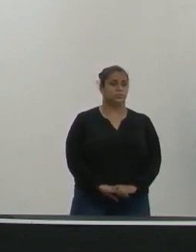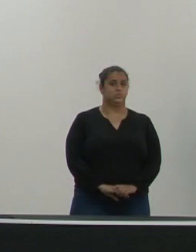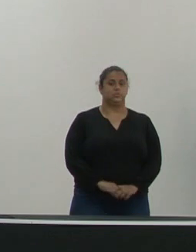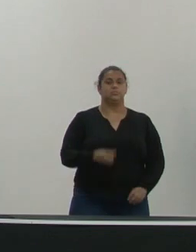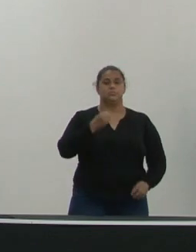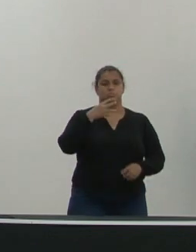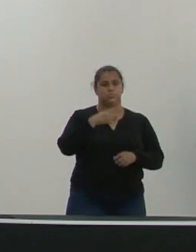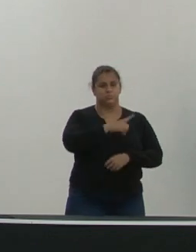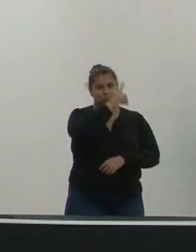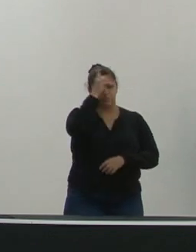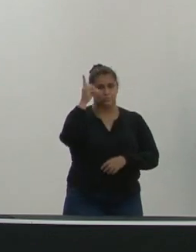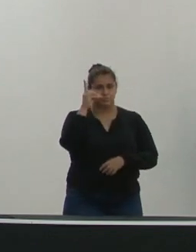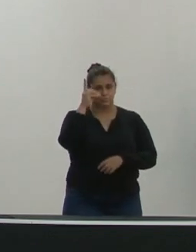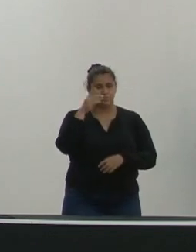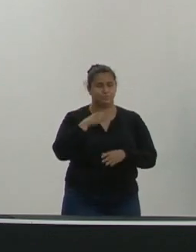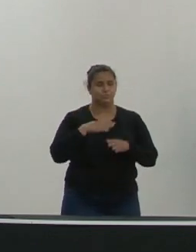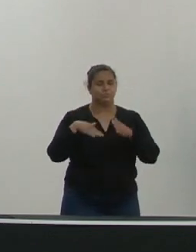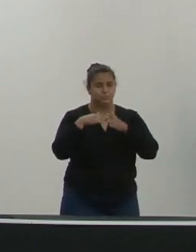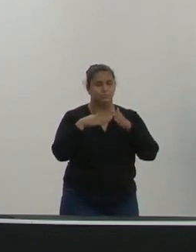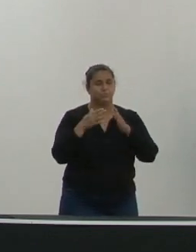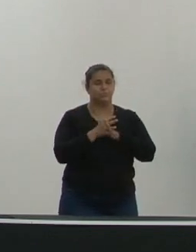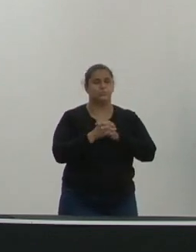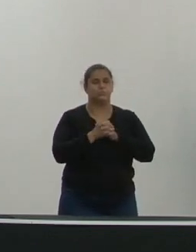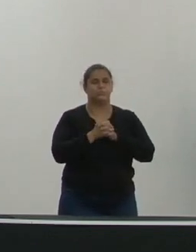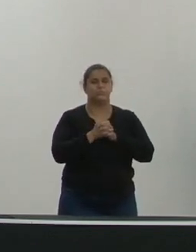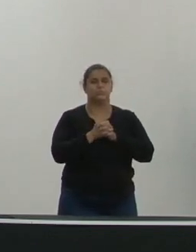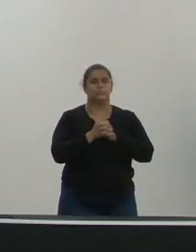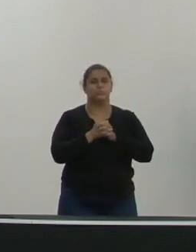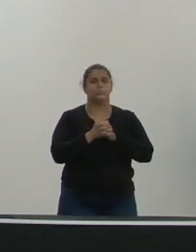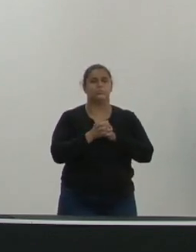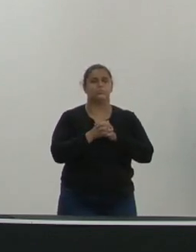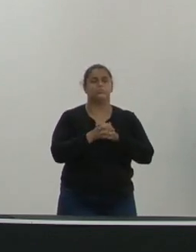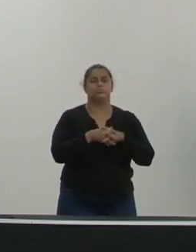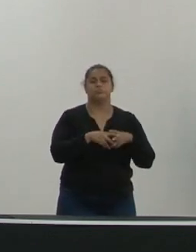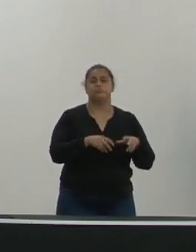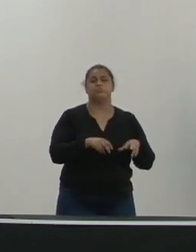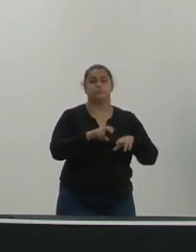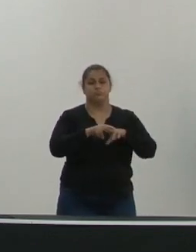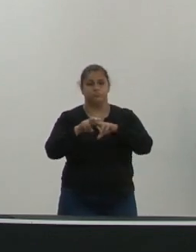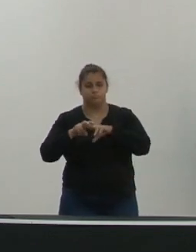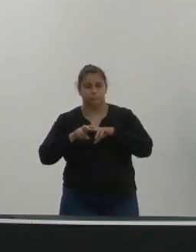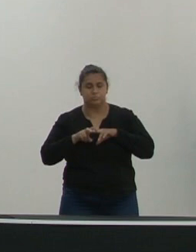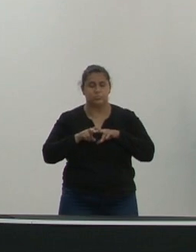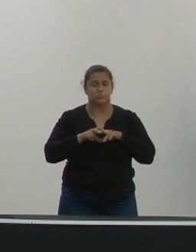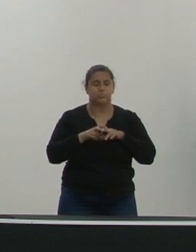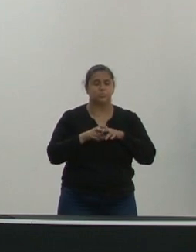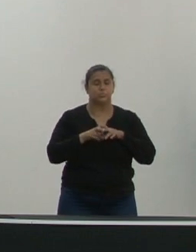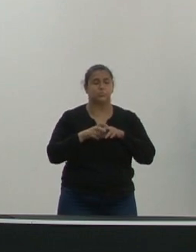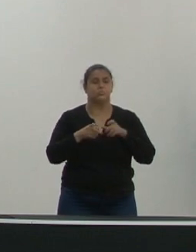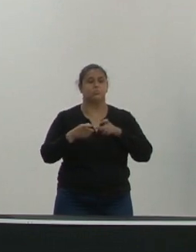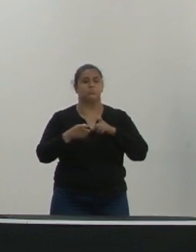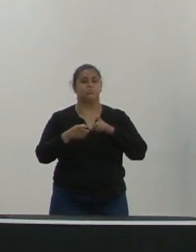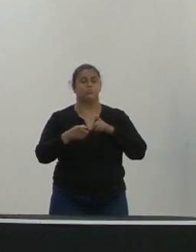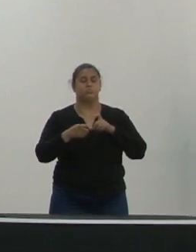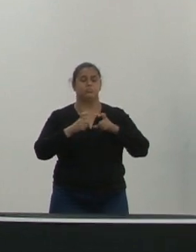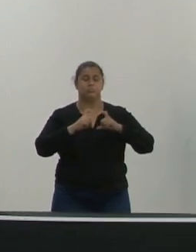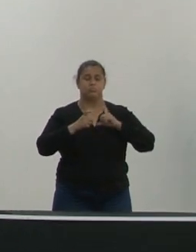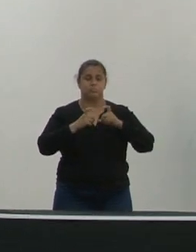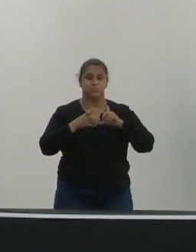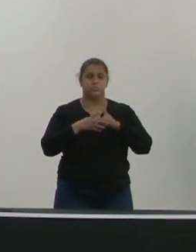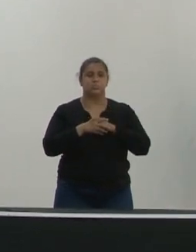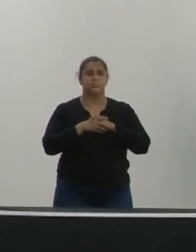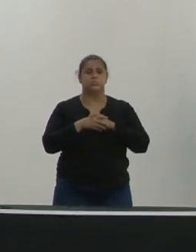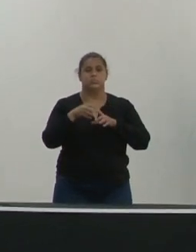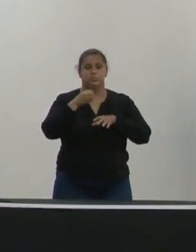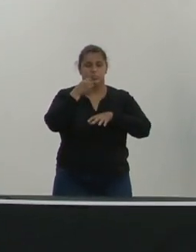Bom dia a todos. Bom dia, vereadora Isa, titular da comissão. Bom dia, Edson